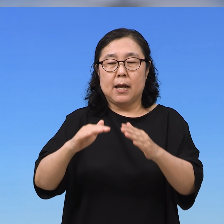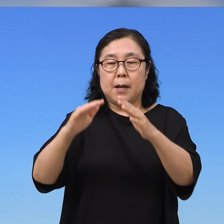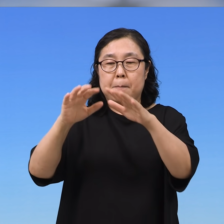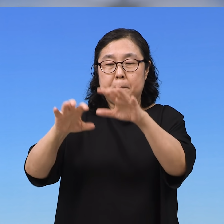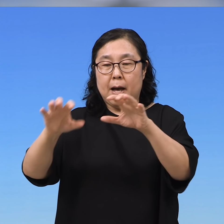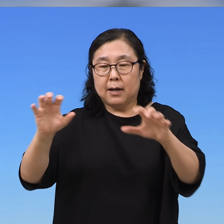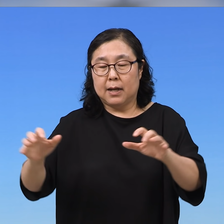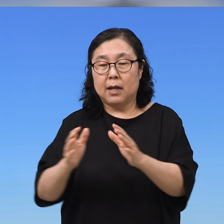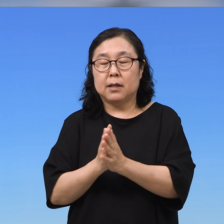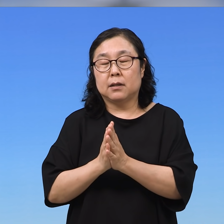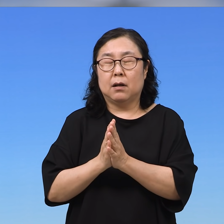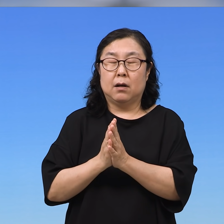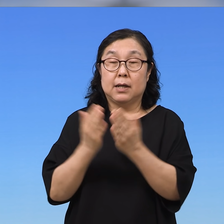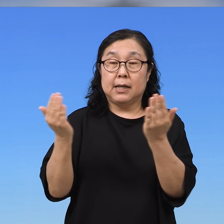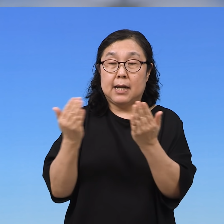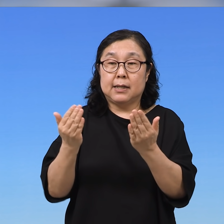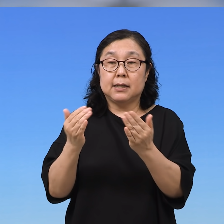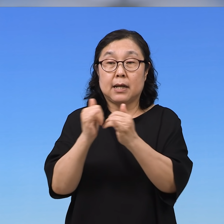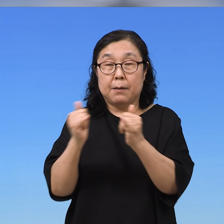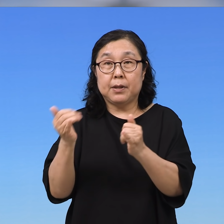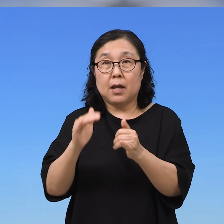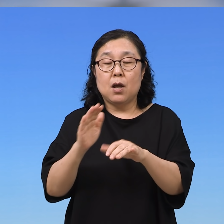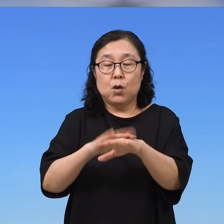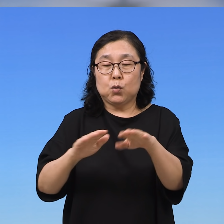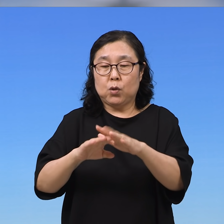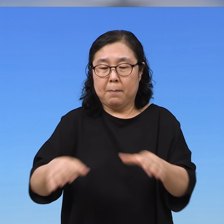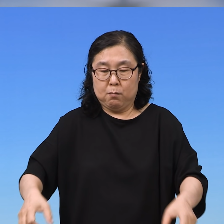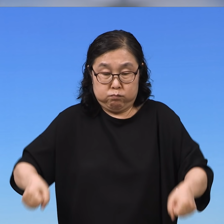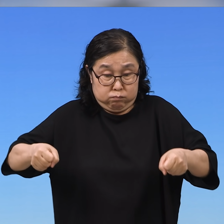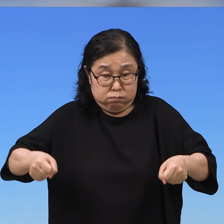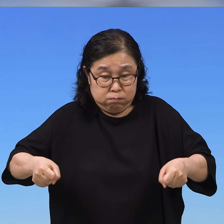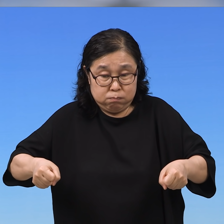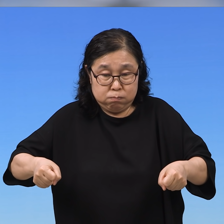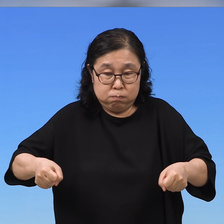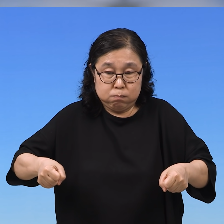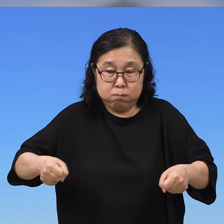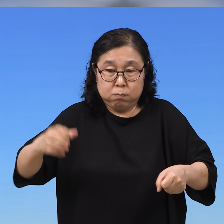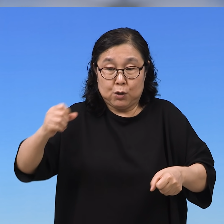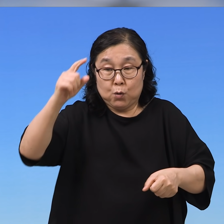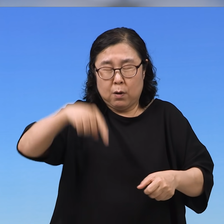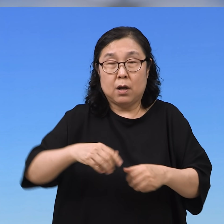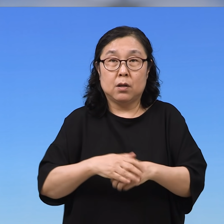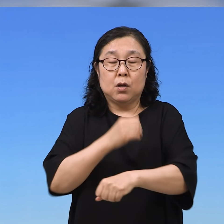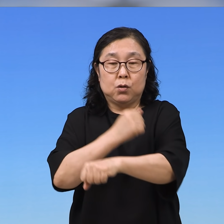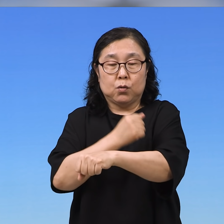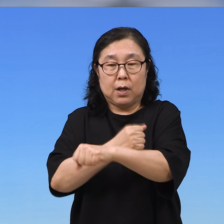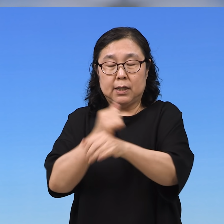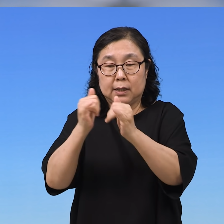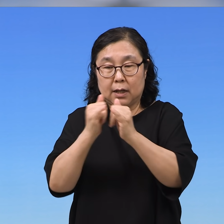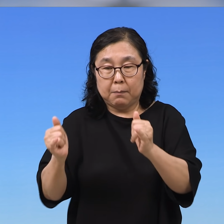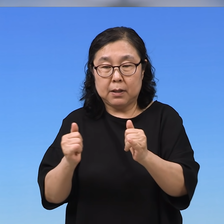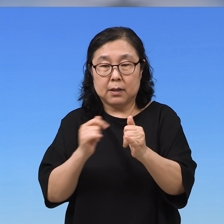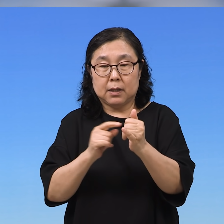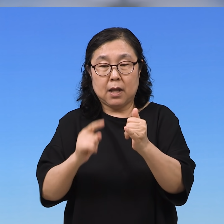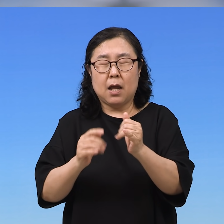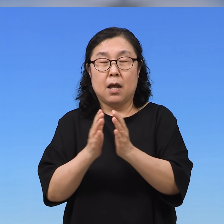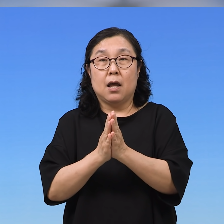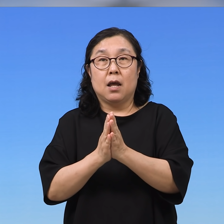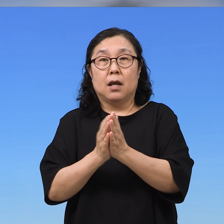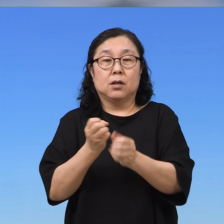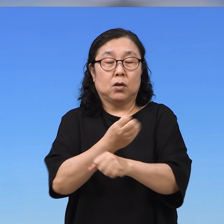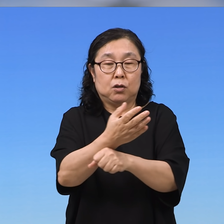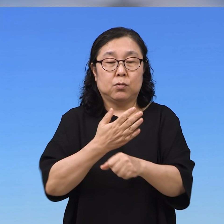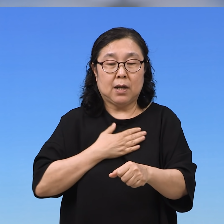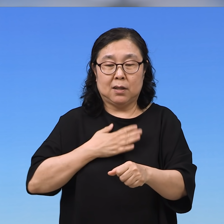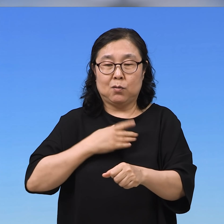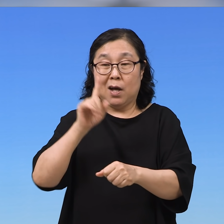청년인데요, 뭘 손 이만큼 들고 오더라고요. 그리고는 이제 앞에서 수고하시는 분에게 막 전해주면서 저한테도